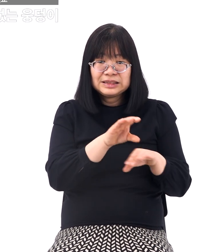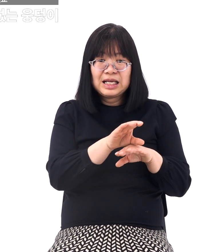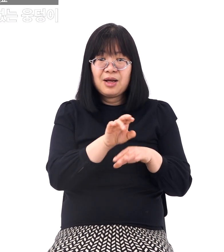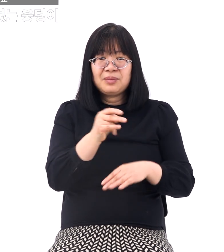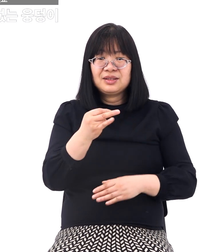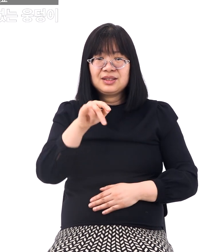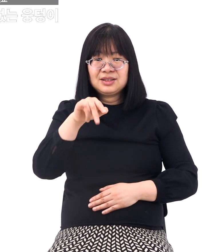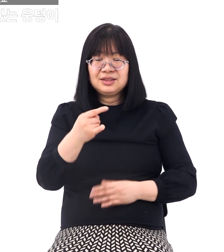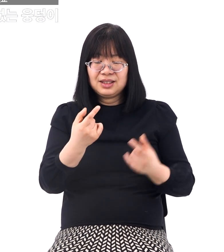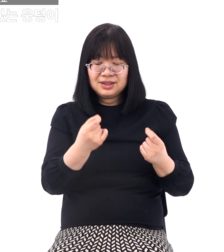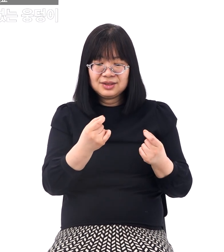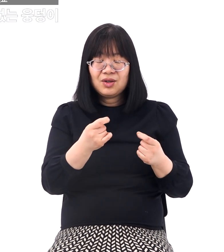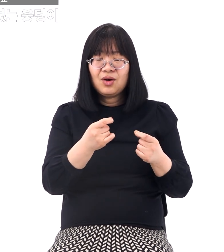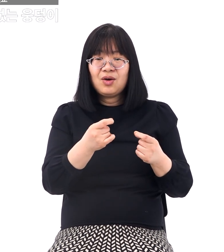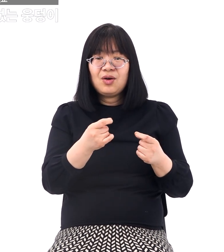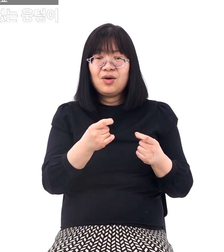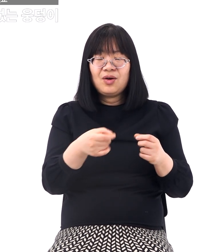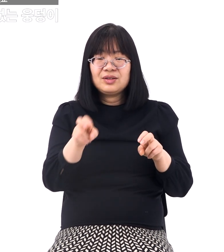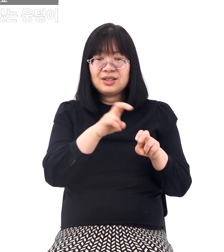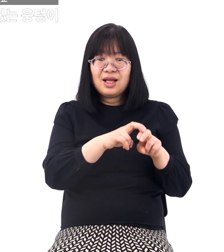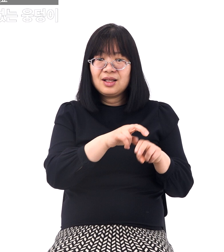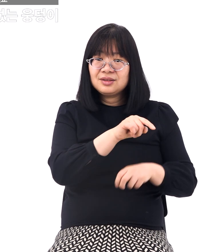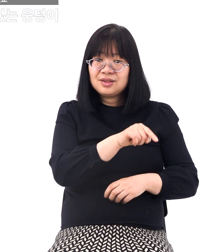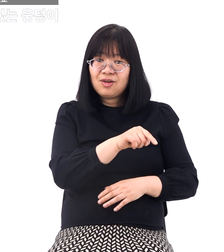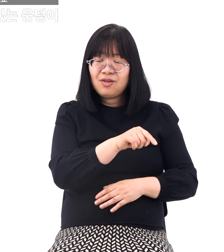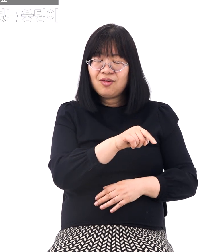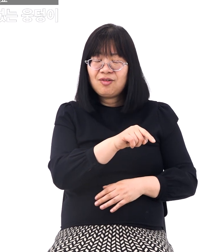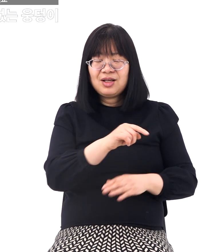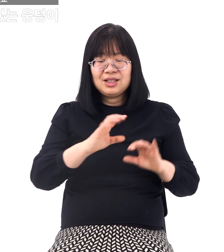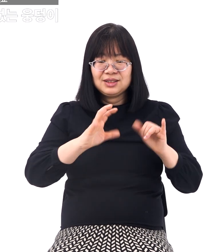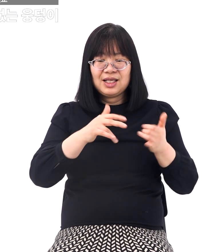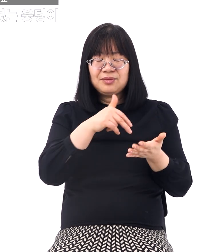이런 우리 세상의 그런 세속적인 개념의